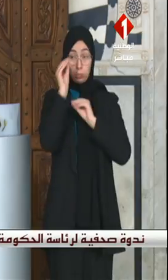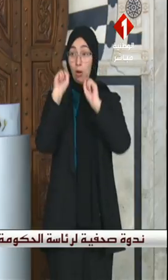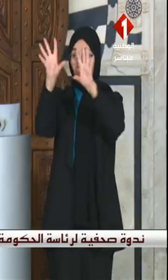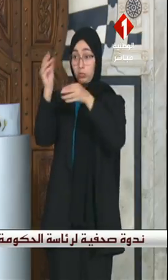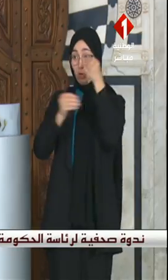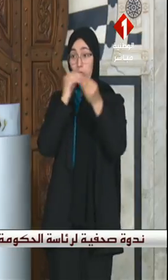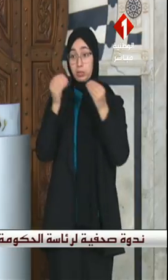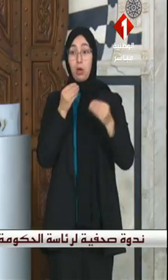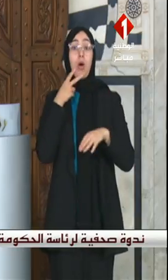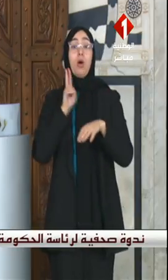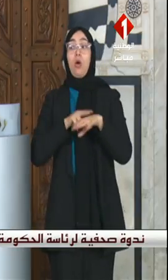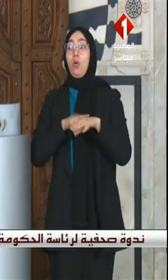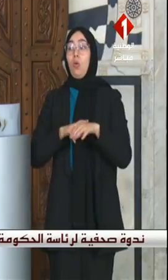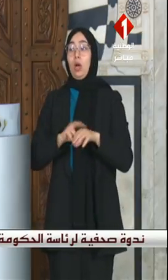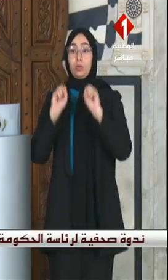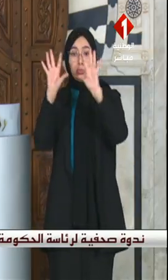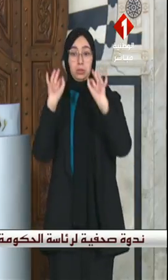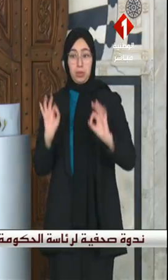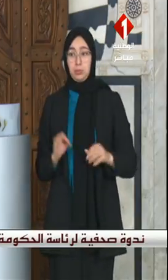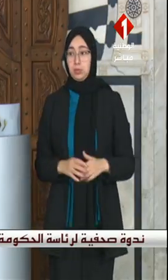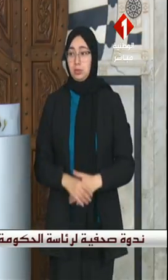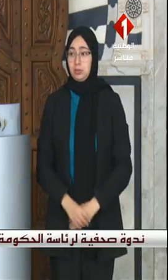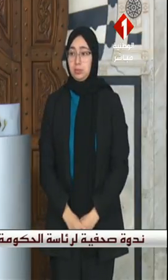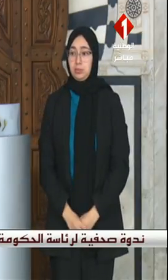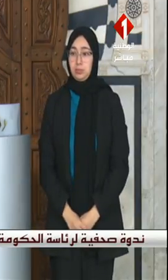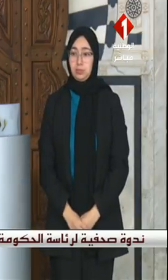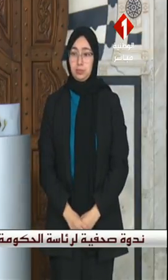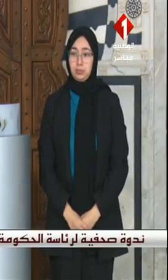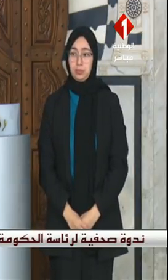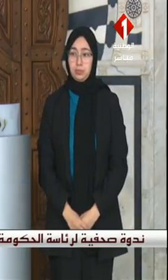وإلا يعني بصفة مباشرة بينا وبين؟ شكرا.